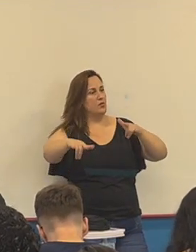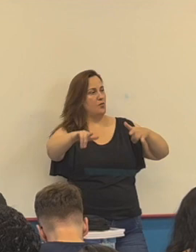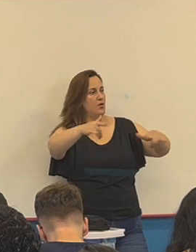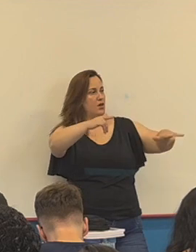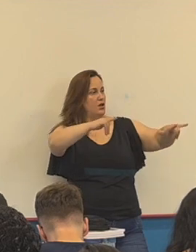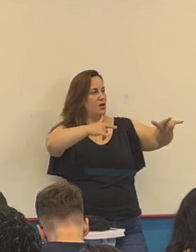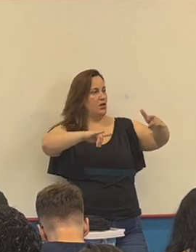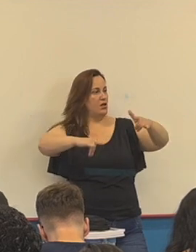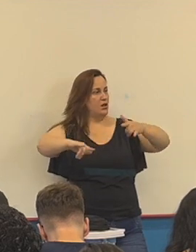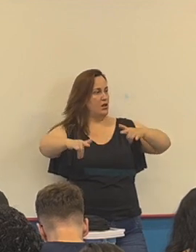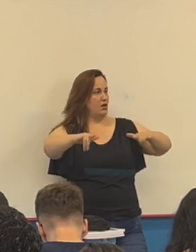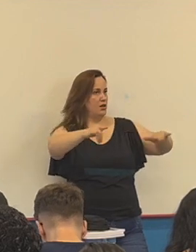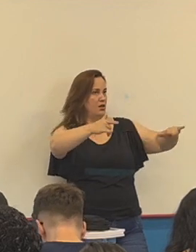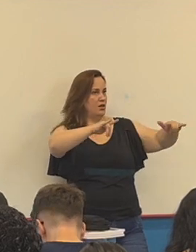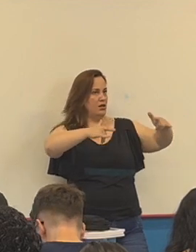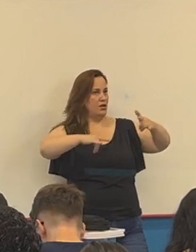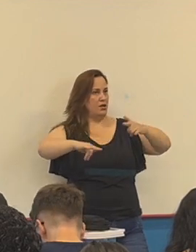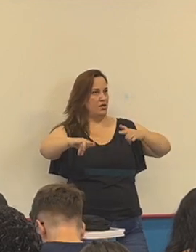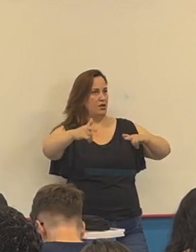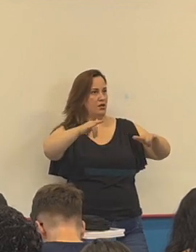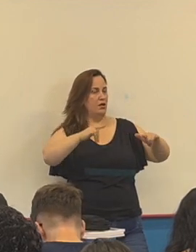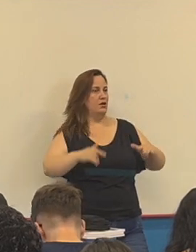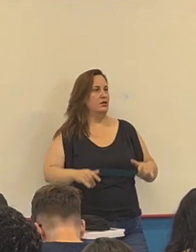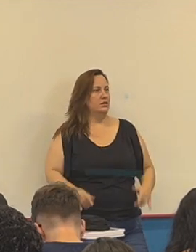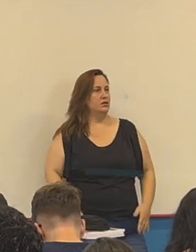manipulando todo mundo que está ali embaixo.